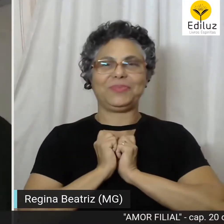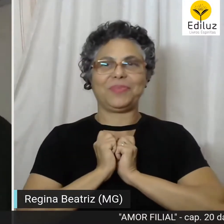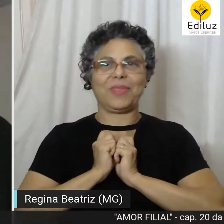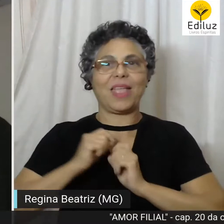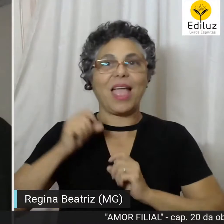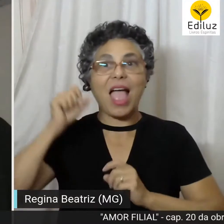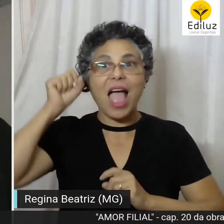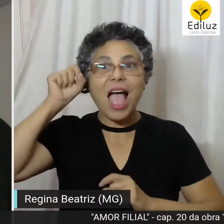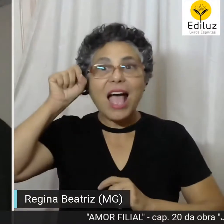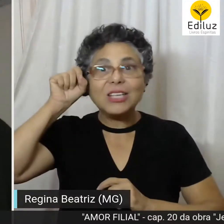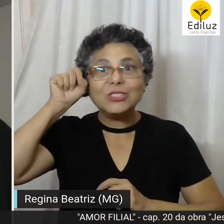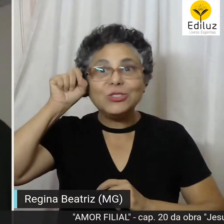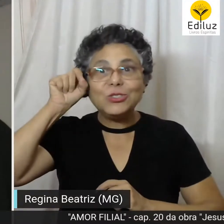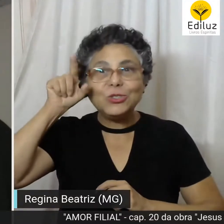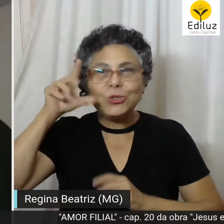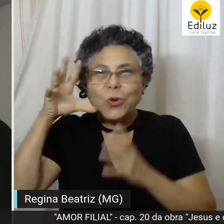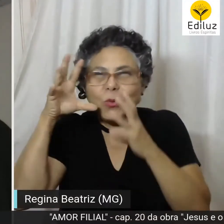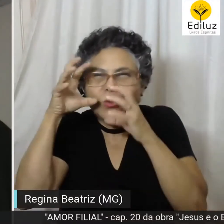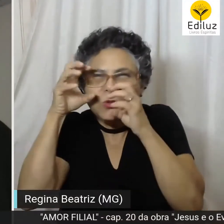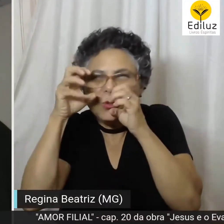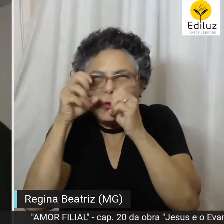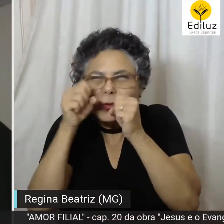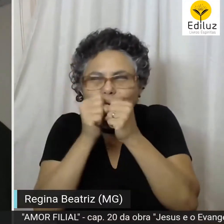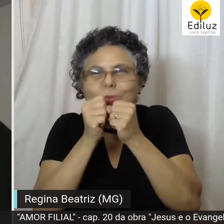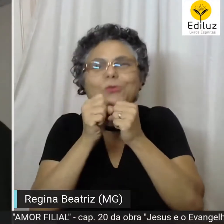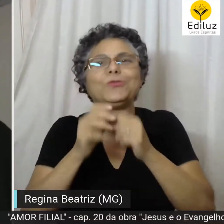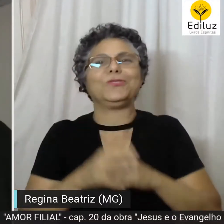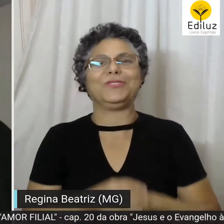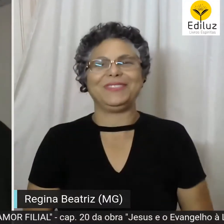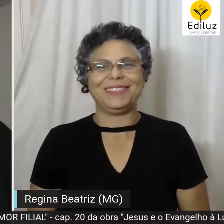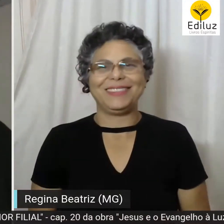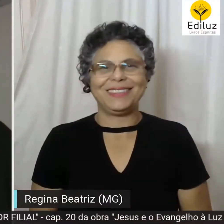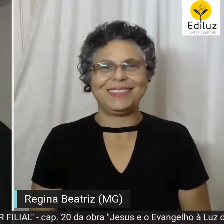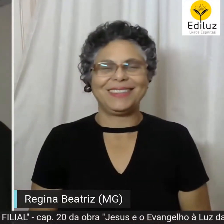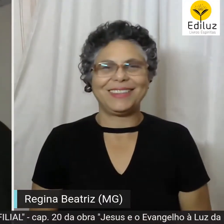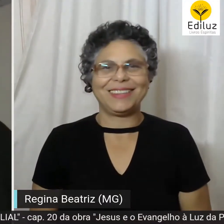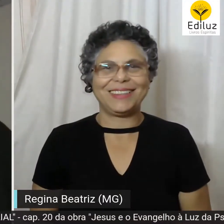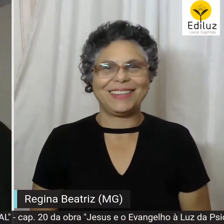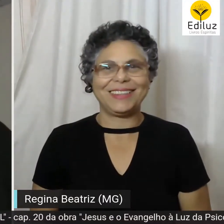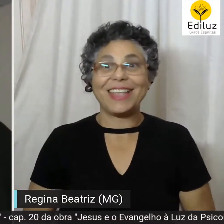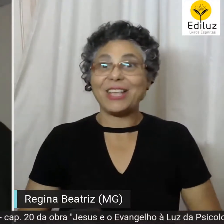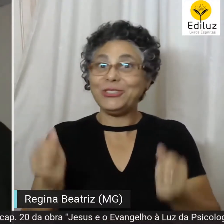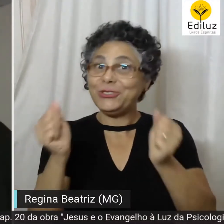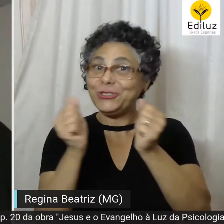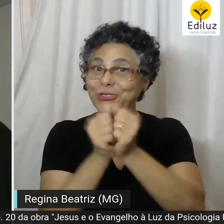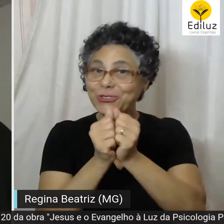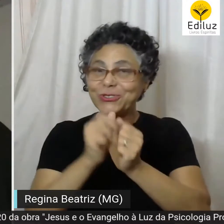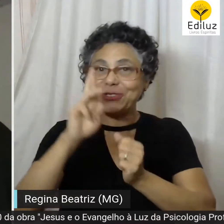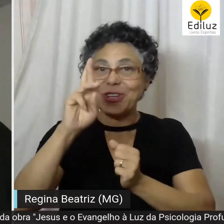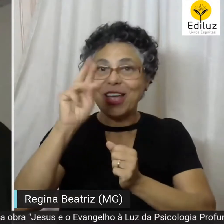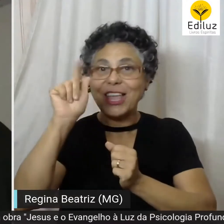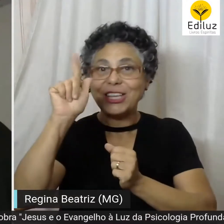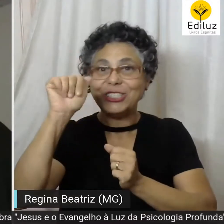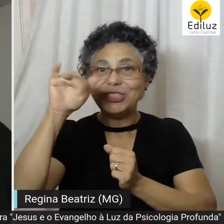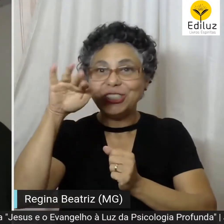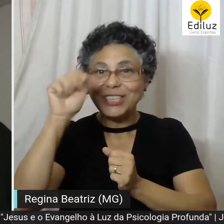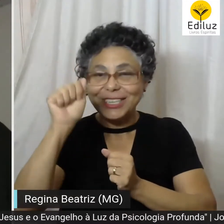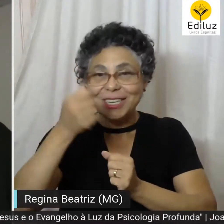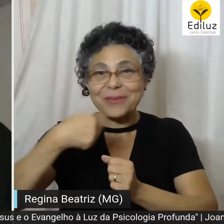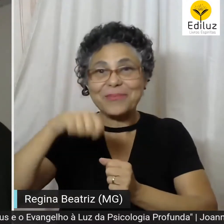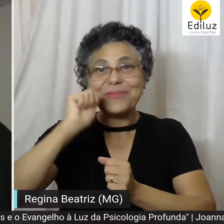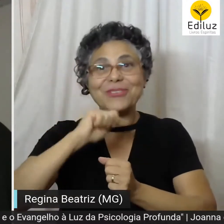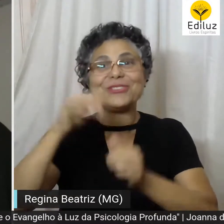azul marinho bem escuro. Estou com Regina Beatriz, de